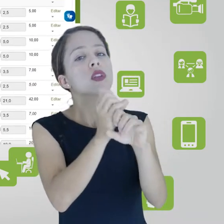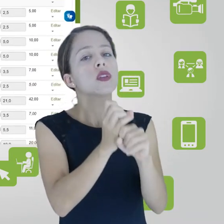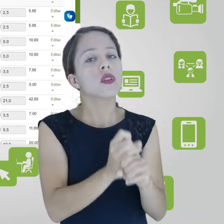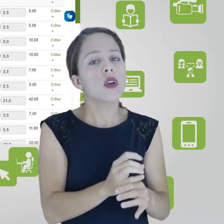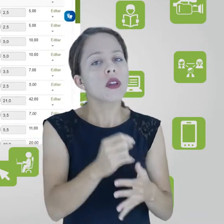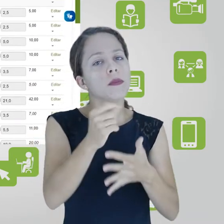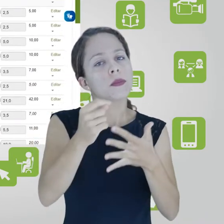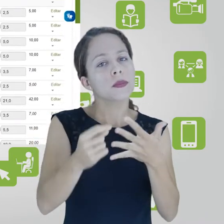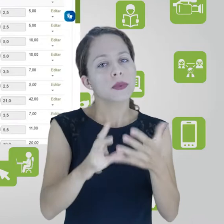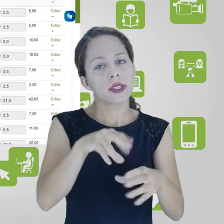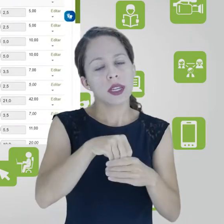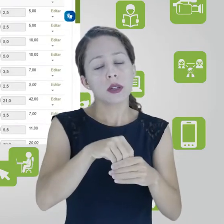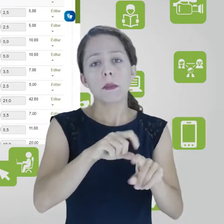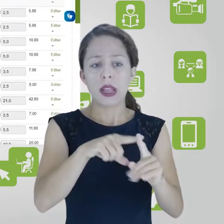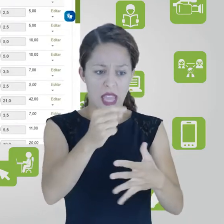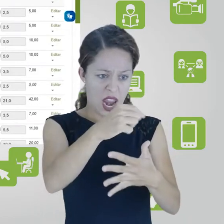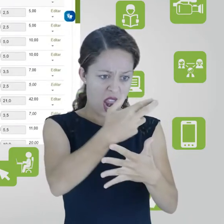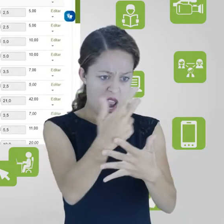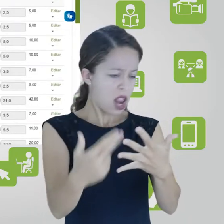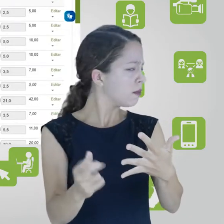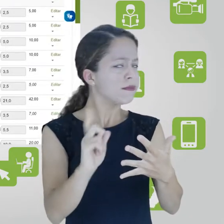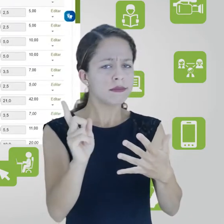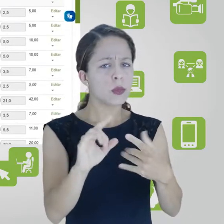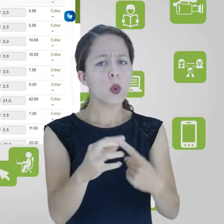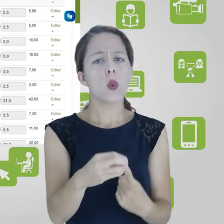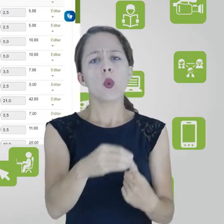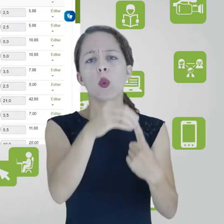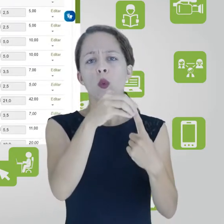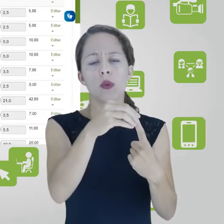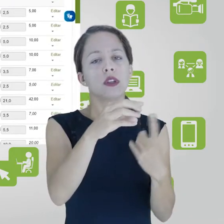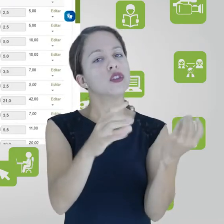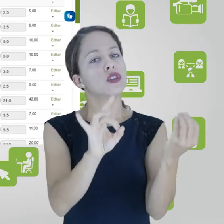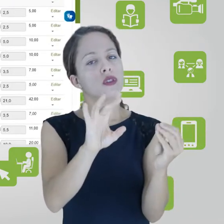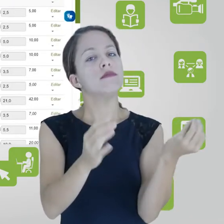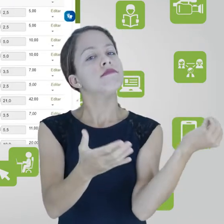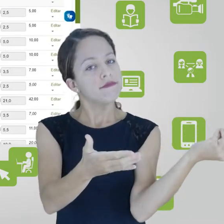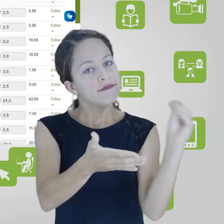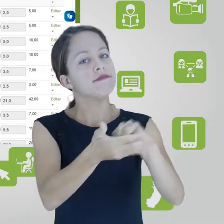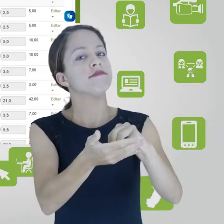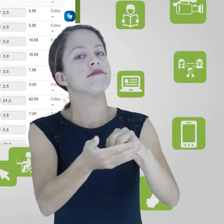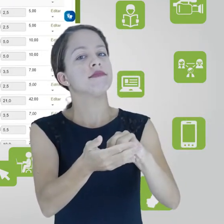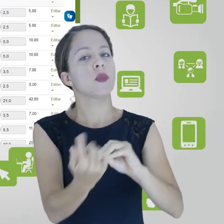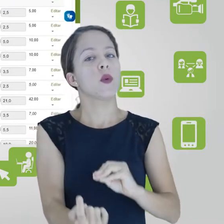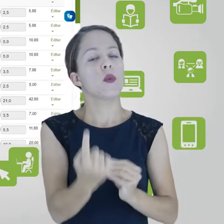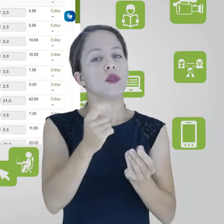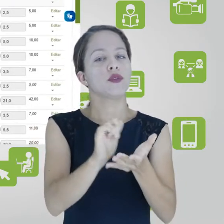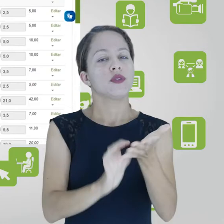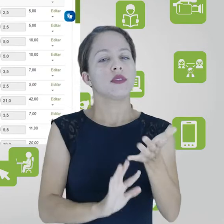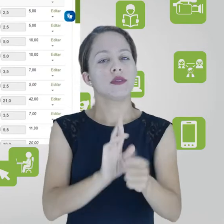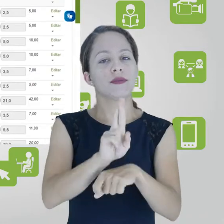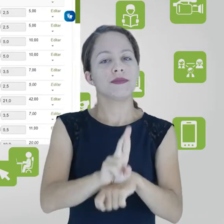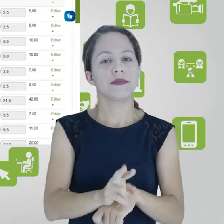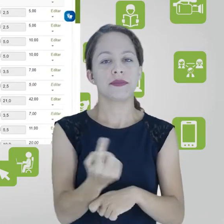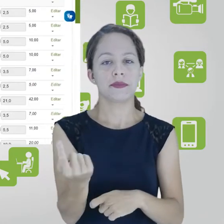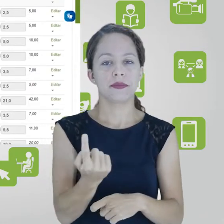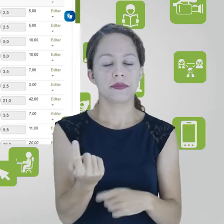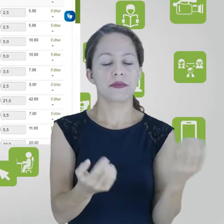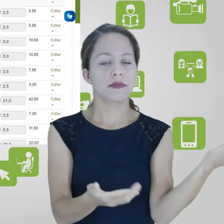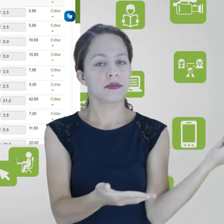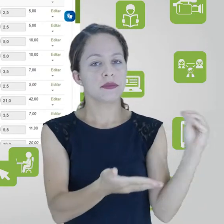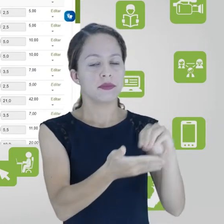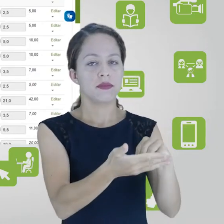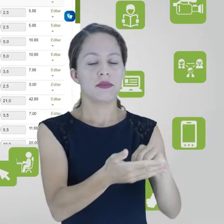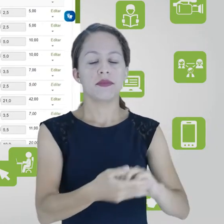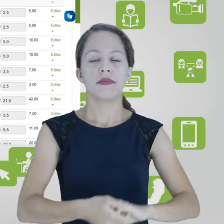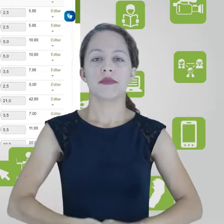as notas que estão aqui dentro. Neste caso, vai ter só uma atividade. Então ele vai somar só a atividade